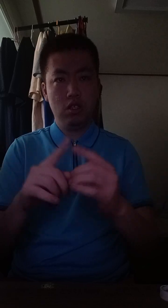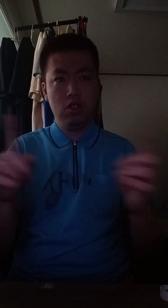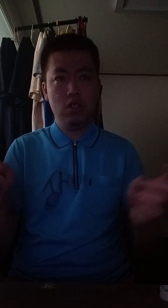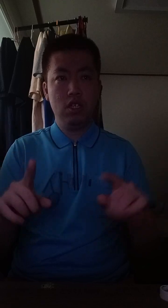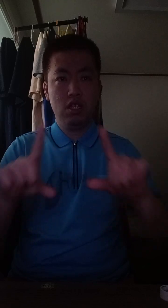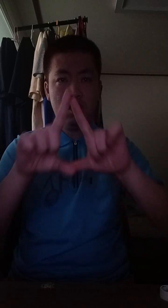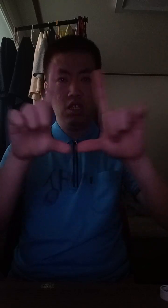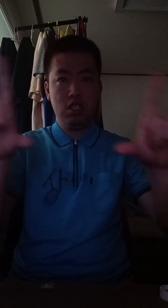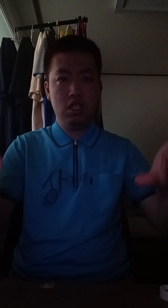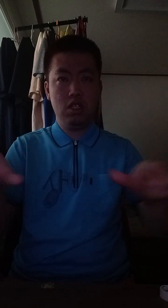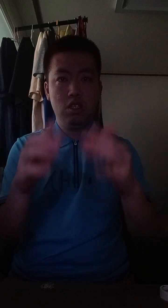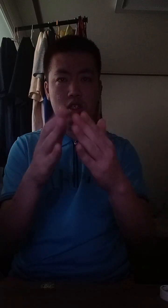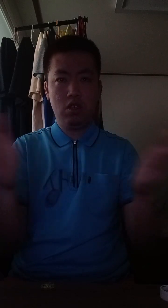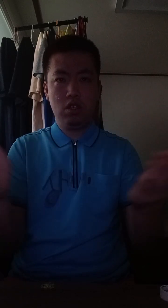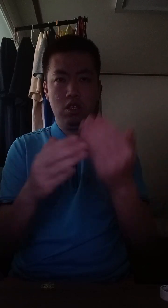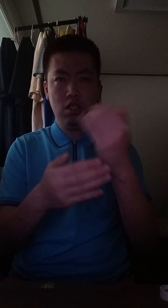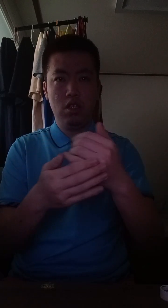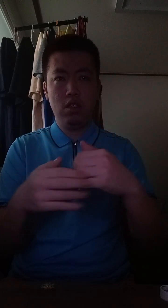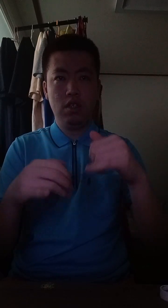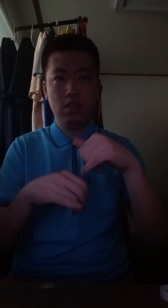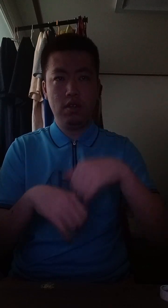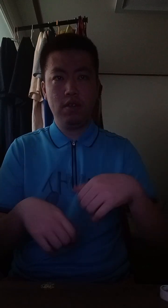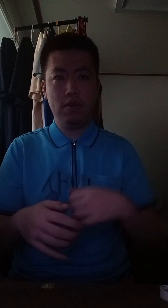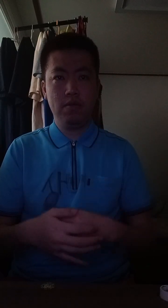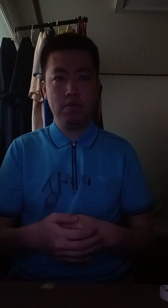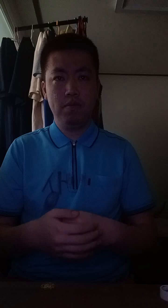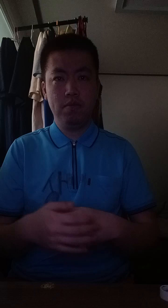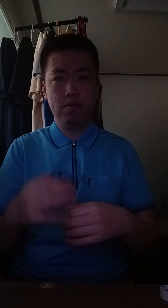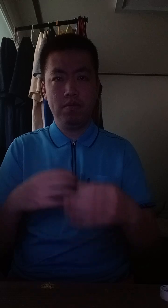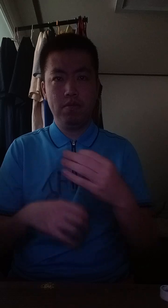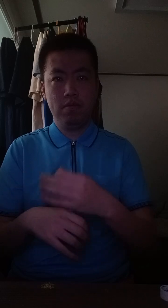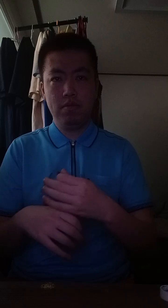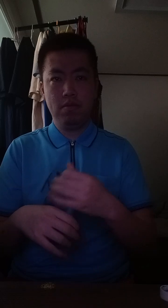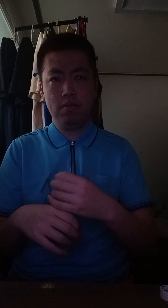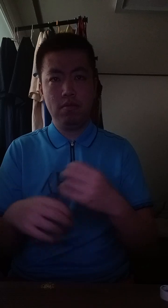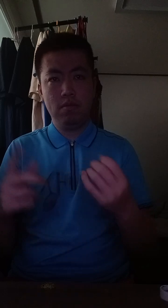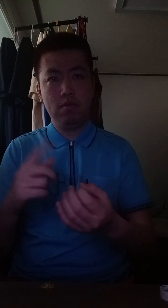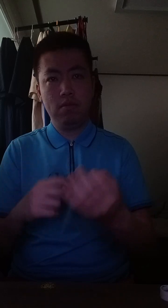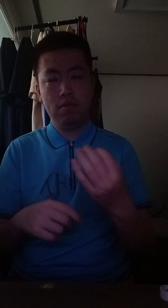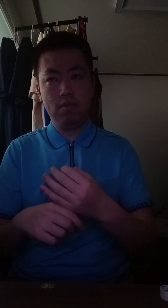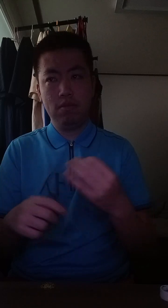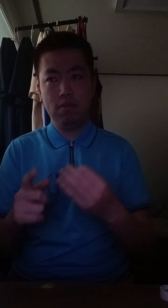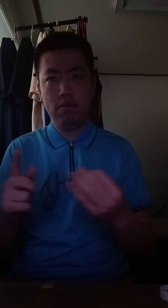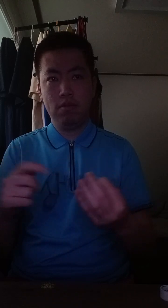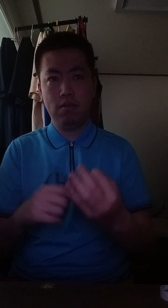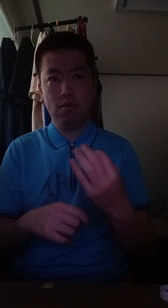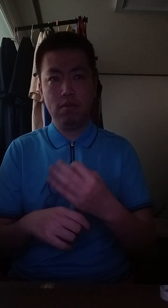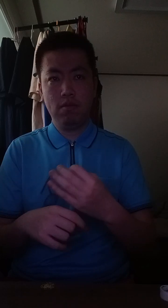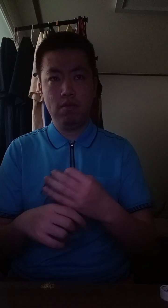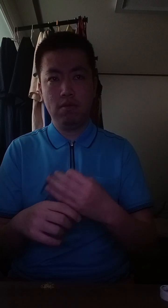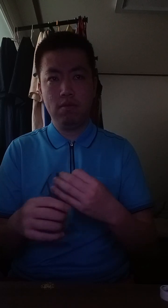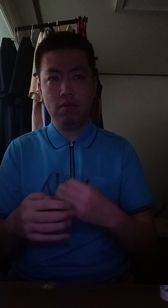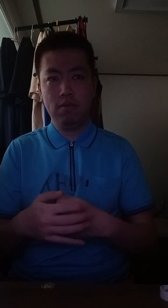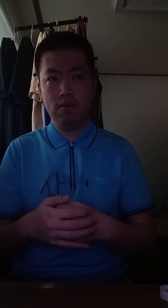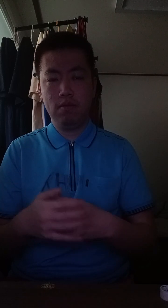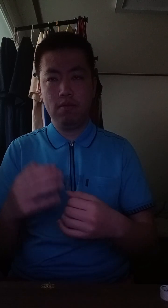광역철도에 스크린도어를 설치하겠다고 했지만 달성률은 약 70%에 그쳤습니다. 노후된 승강장